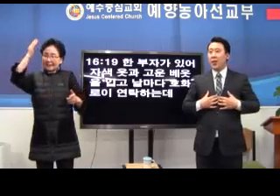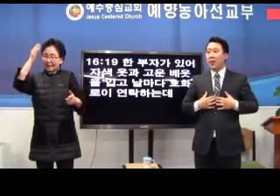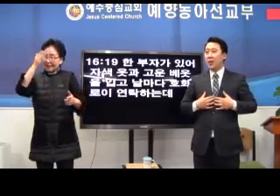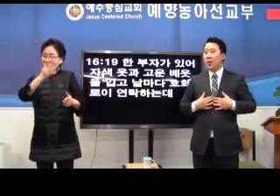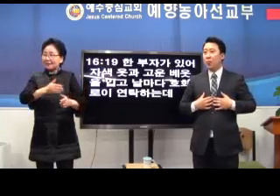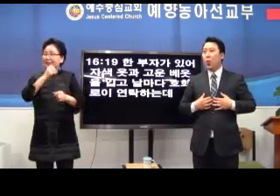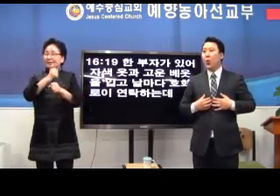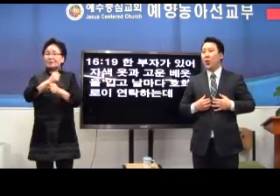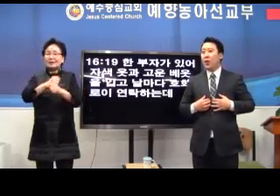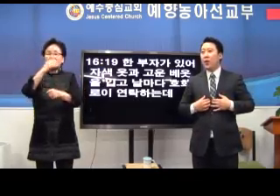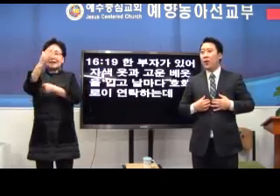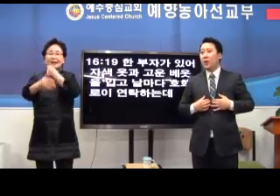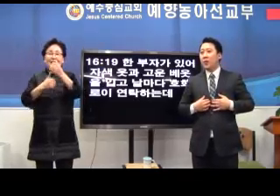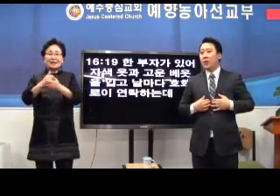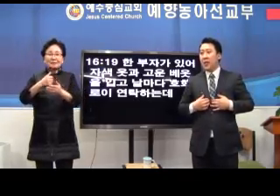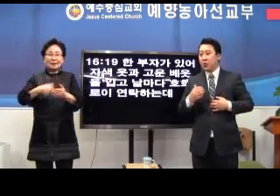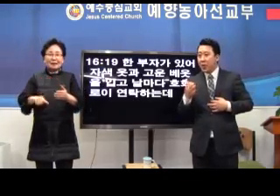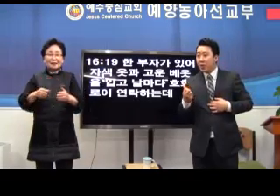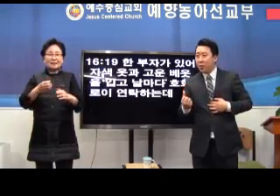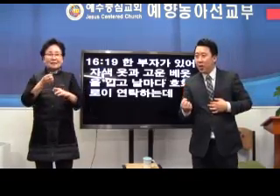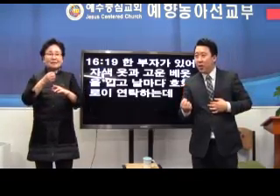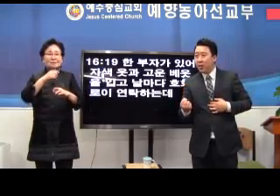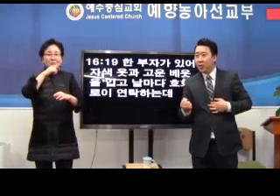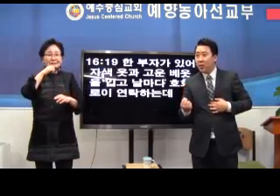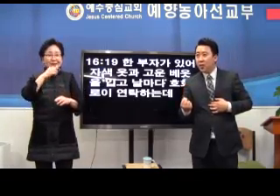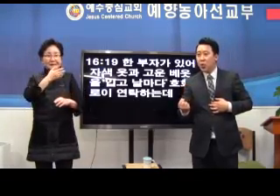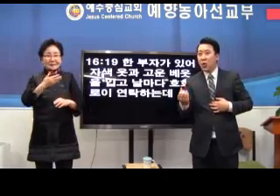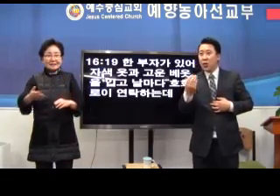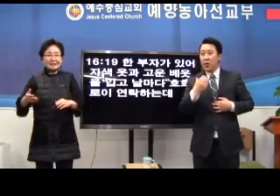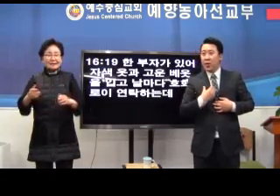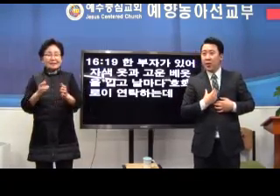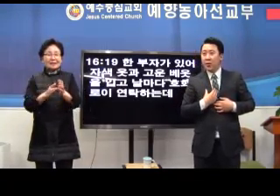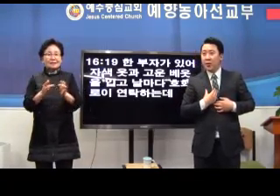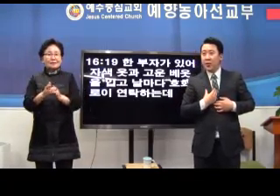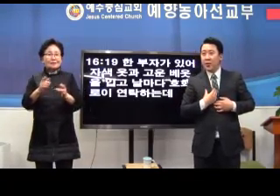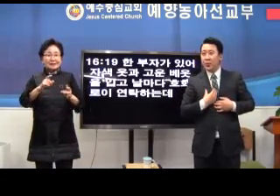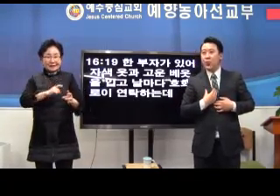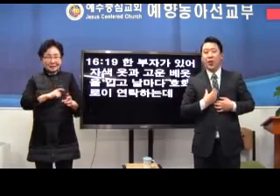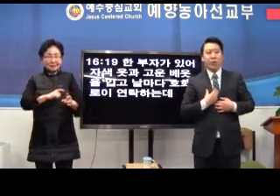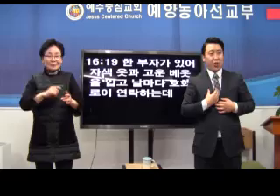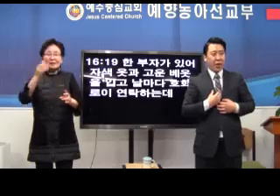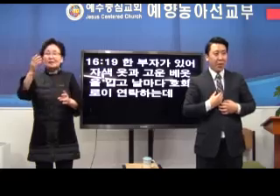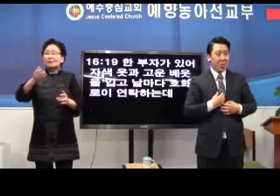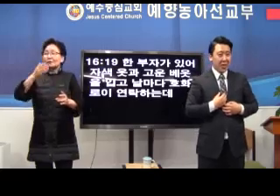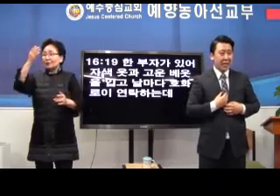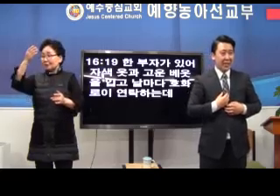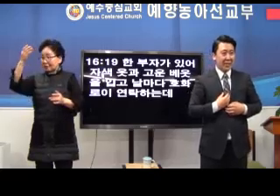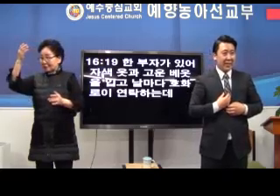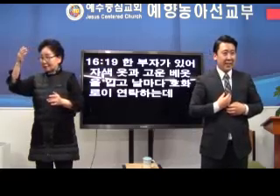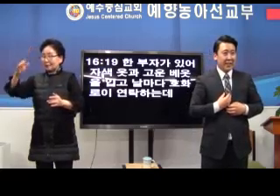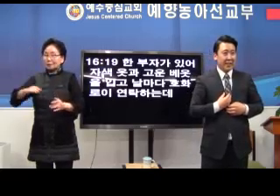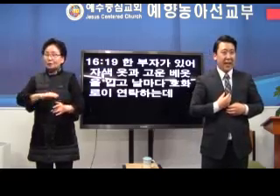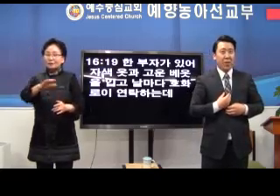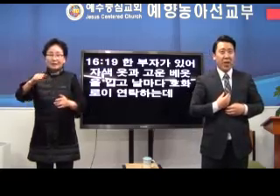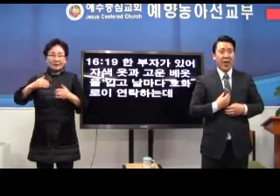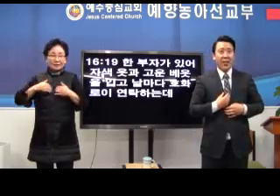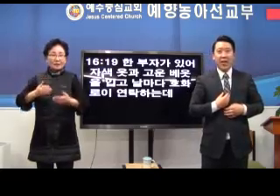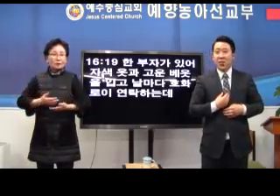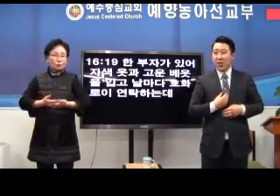아들 보혈을, 예수의 이름을, 성령을 우리에게 주셨다는 겁니다. 날마다